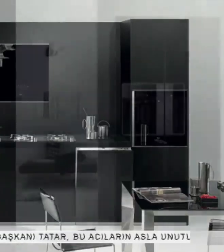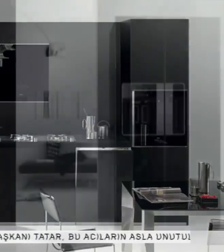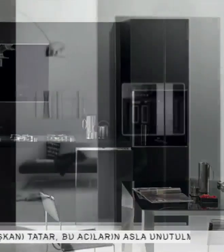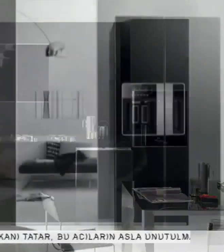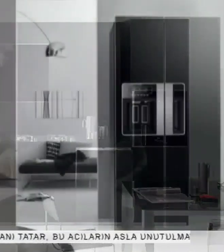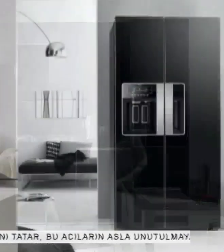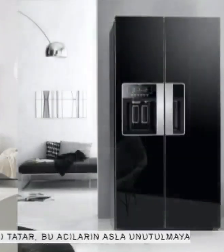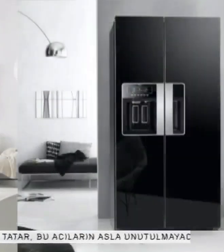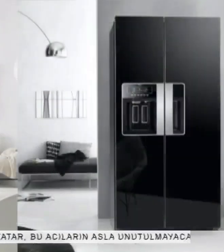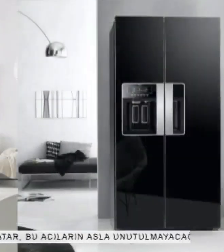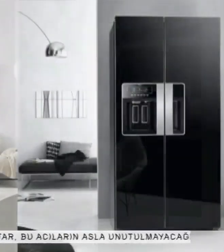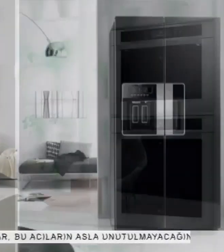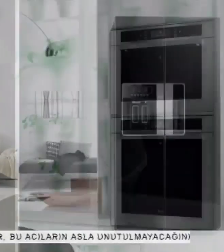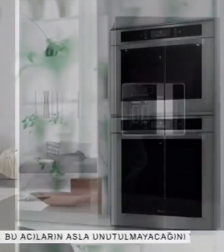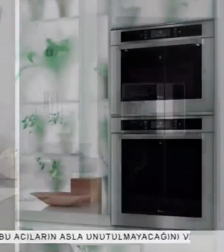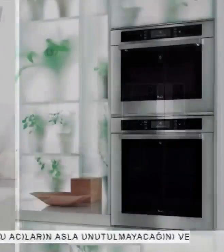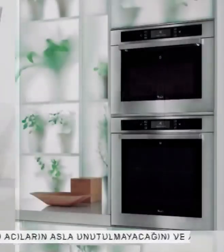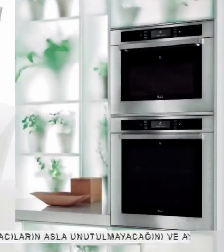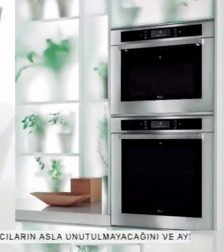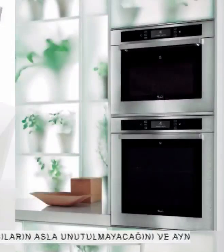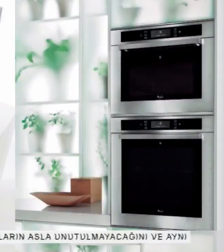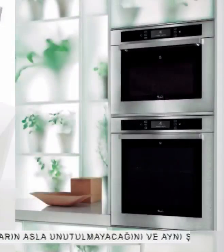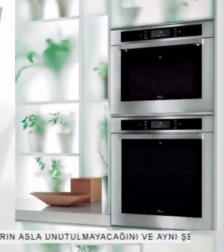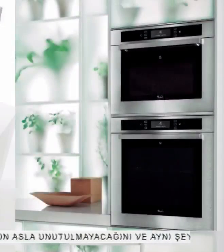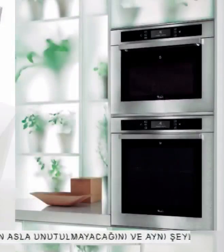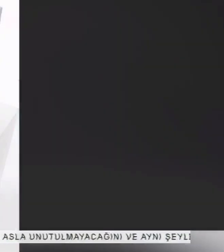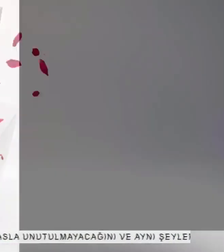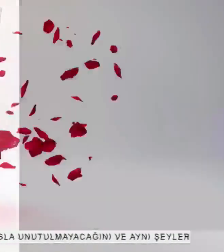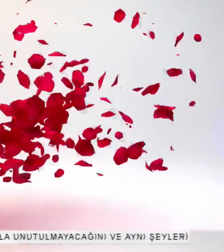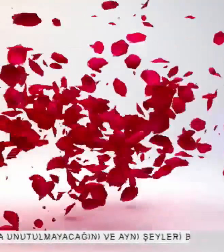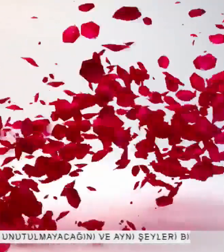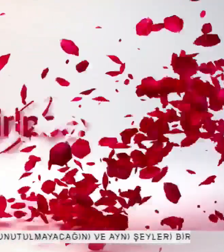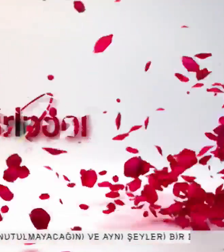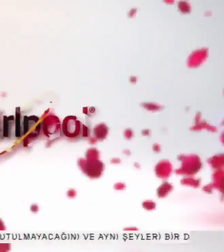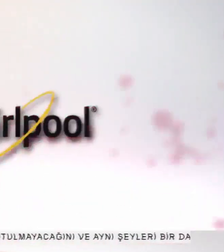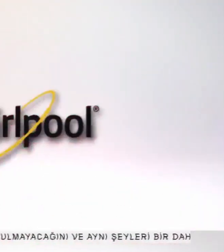Güçlü markaların buluştuğu adres Toros, hava durumunu sundu.